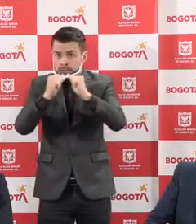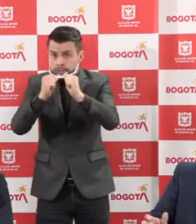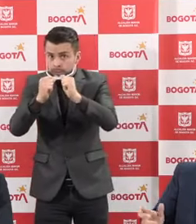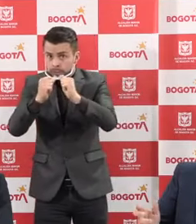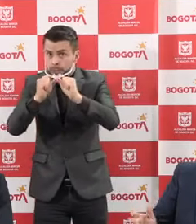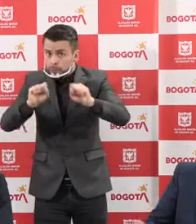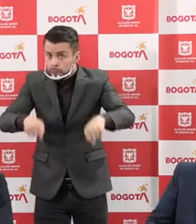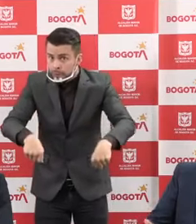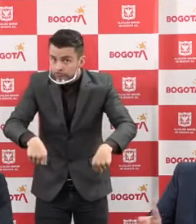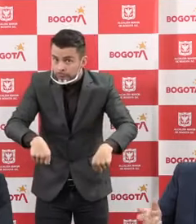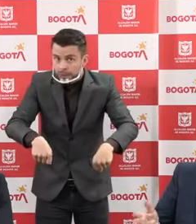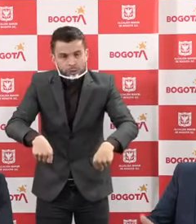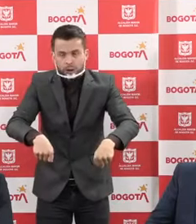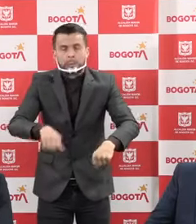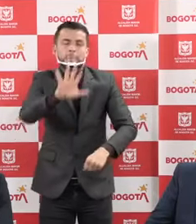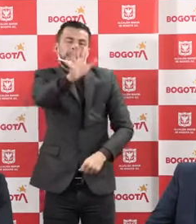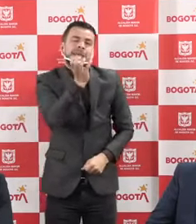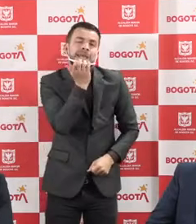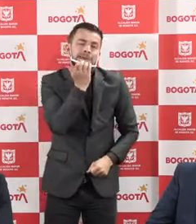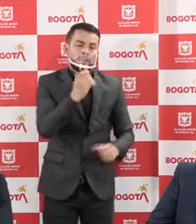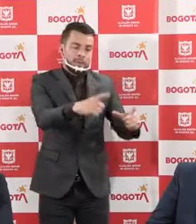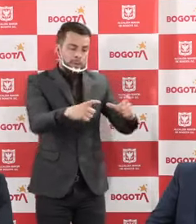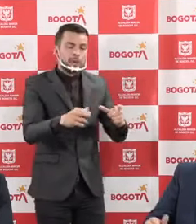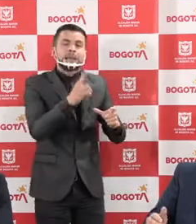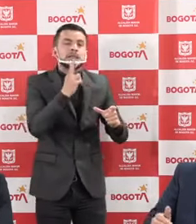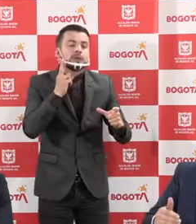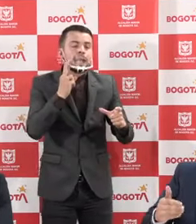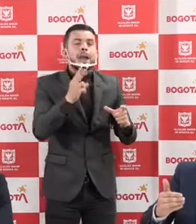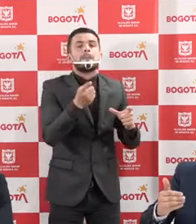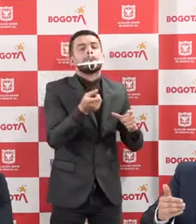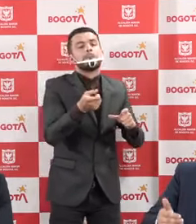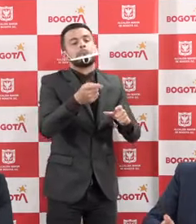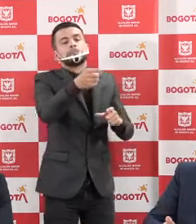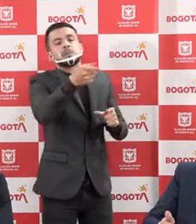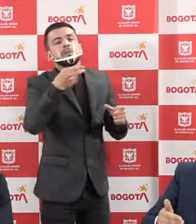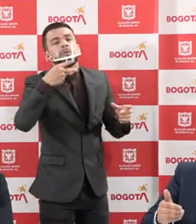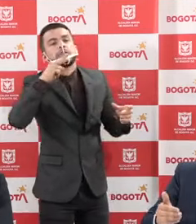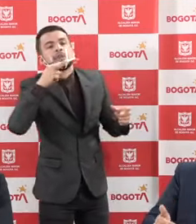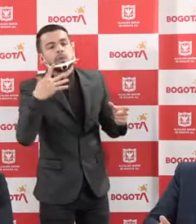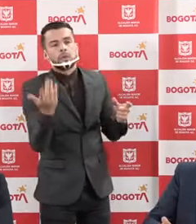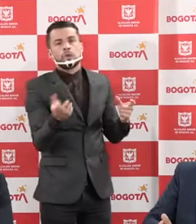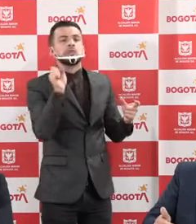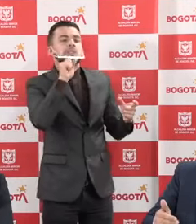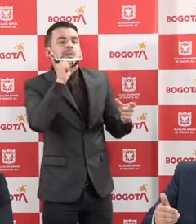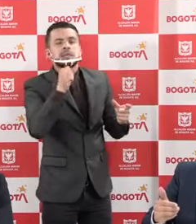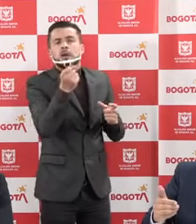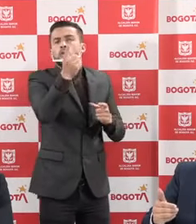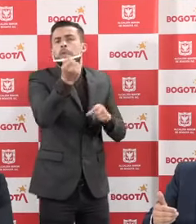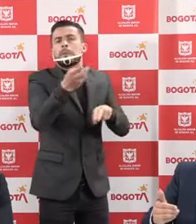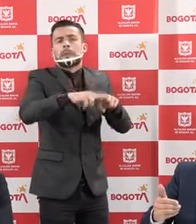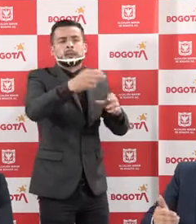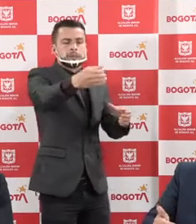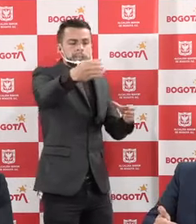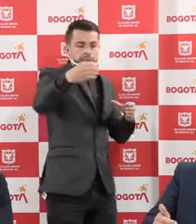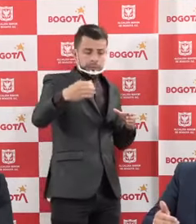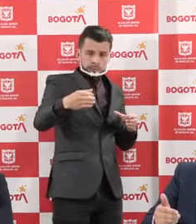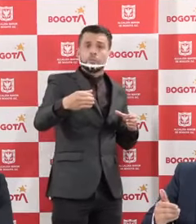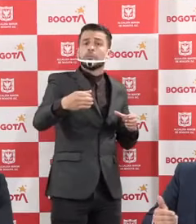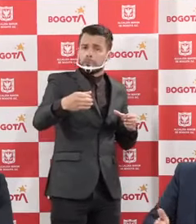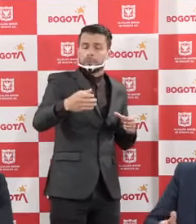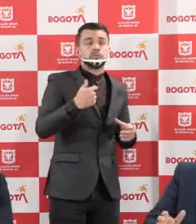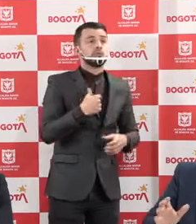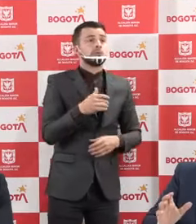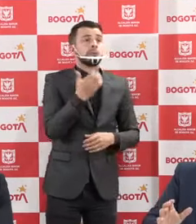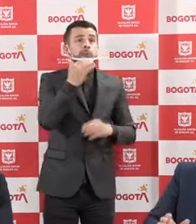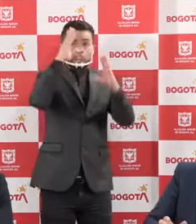acompañamiento a un plato en un restaurante estará permitido entonces si yo voy a almorzar voy a cenar y puedo pedir una cerveza una copa